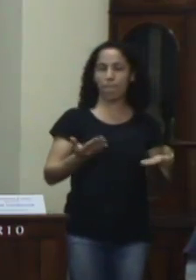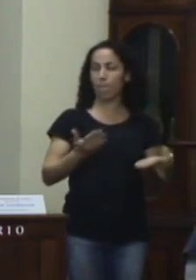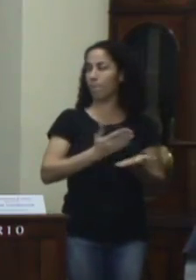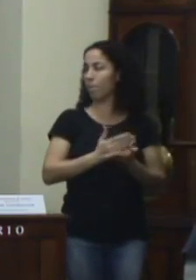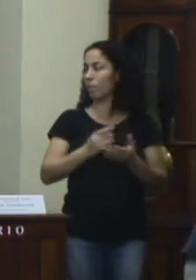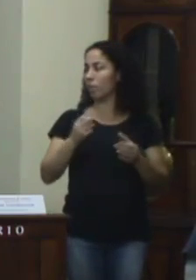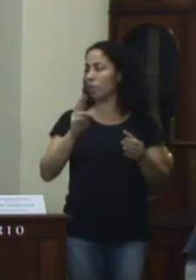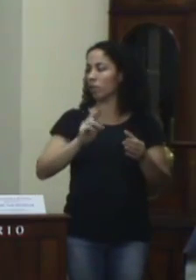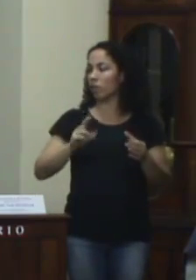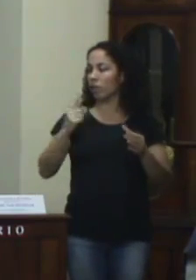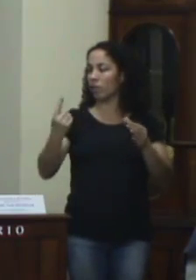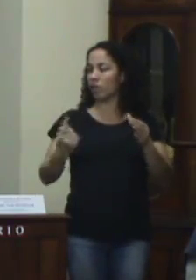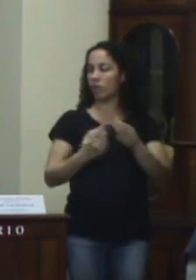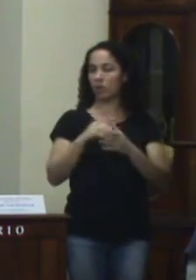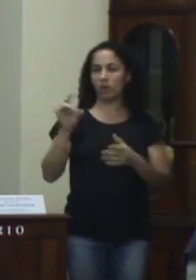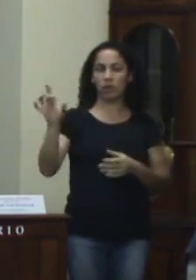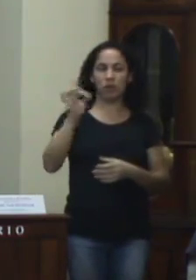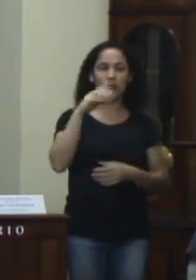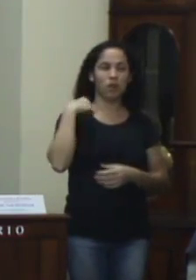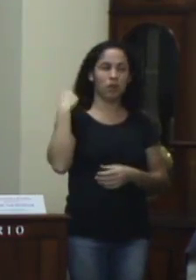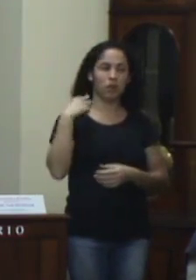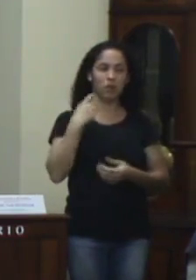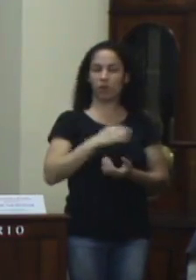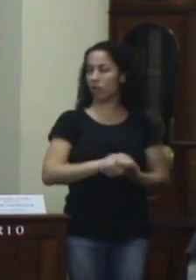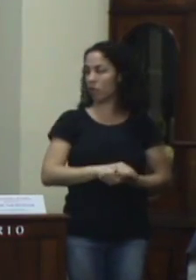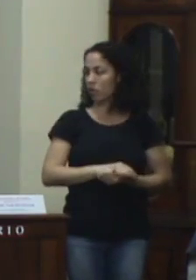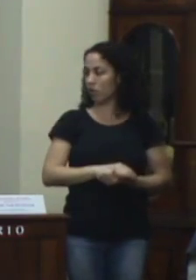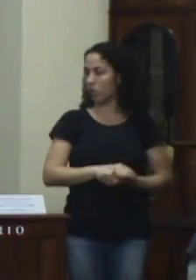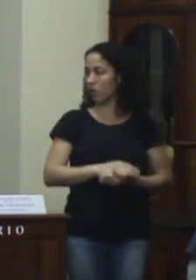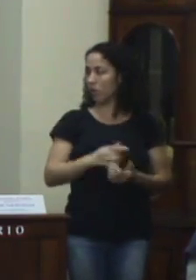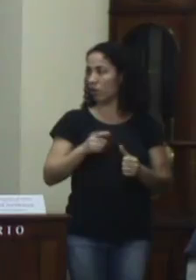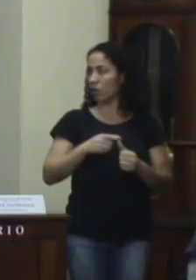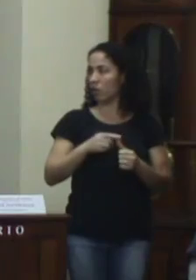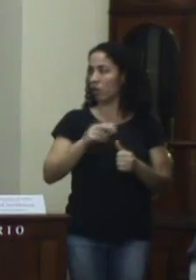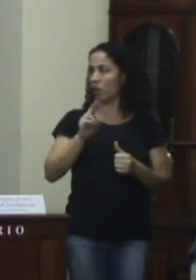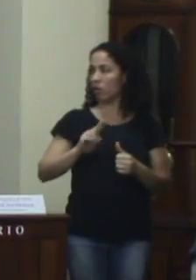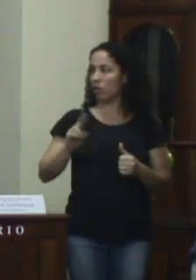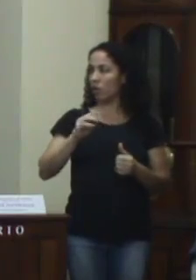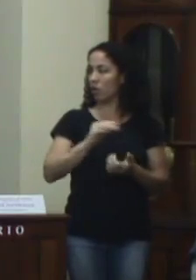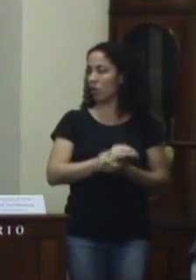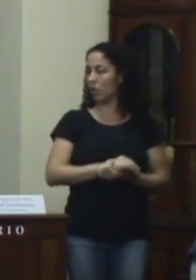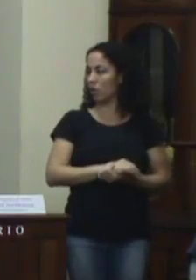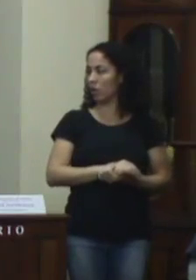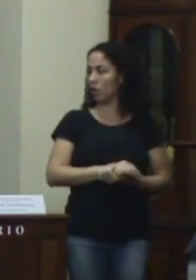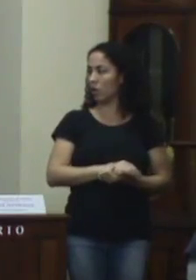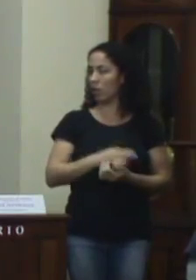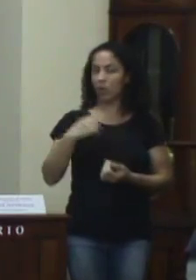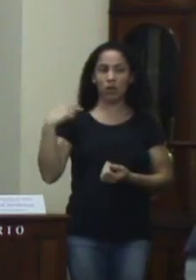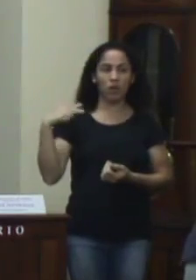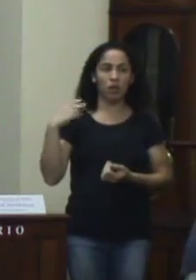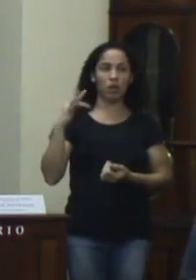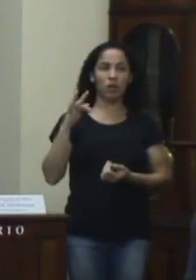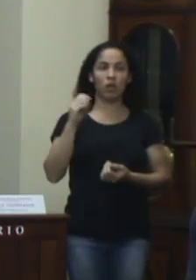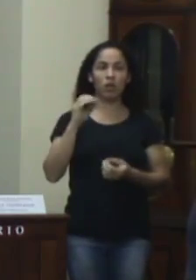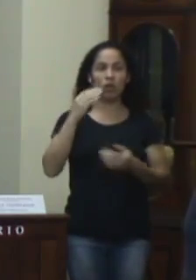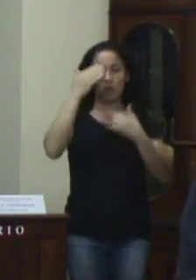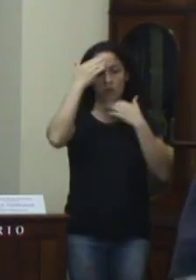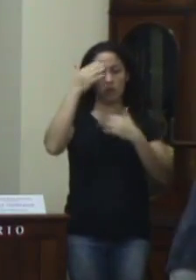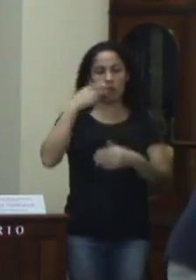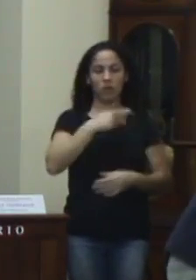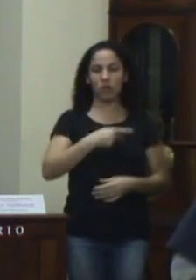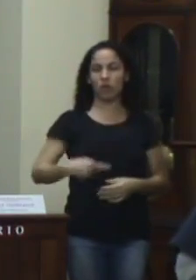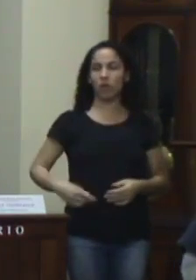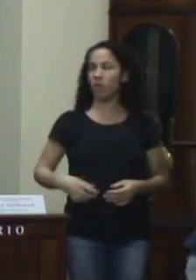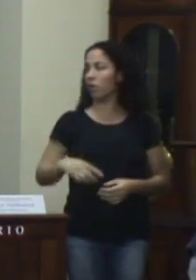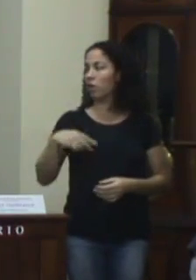Passamos então agora ao uso da tribuna, senhores e senhoras vereadores. Primeiro fazendo, vereador Gómez Antônio.